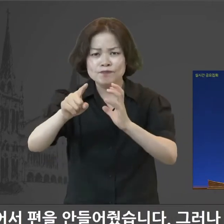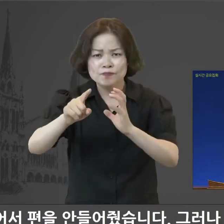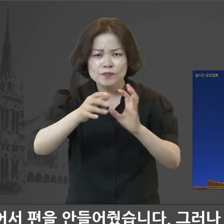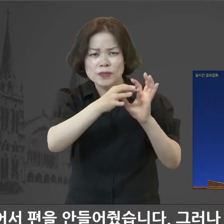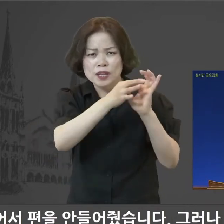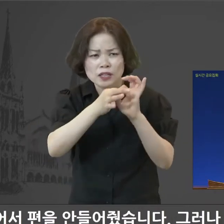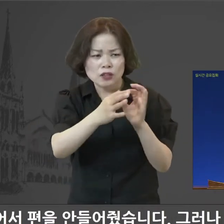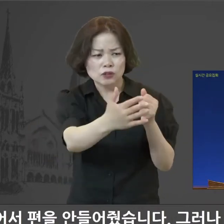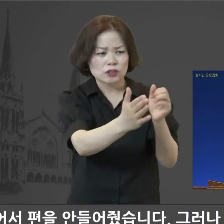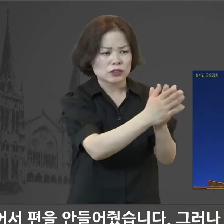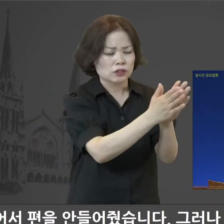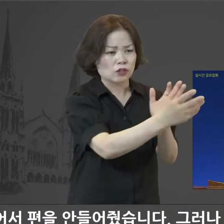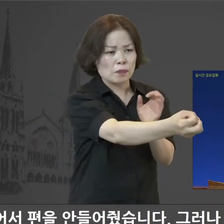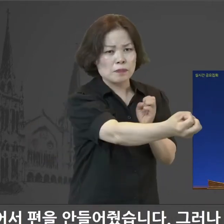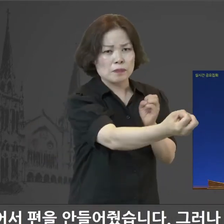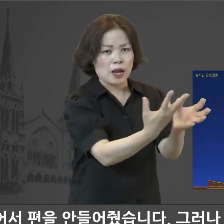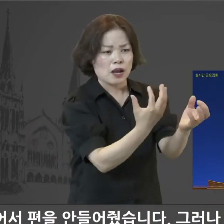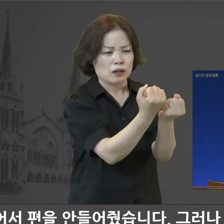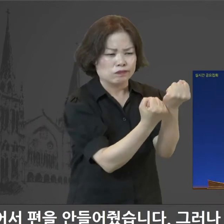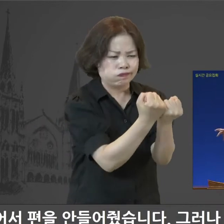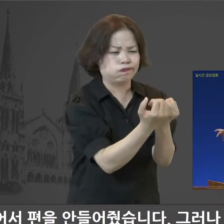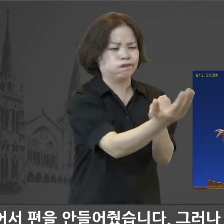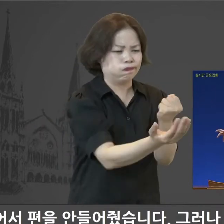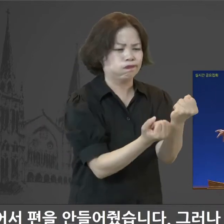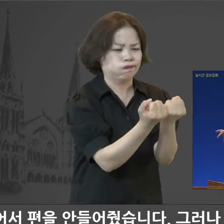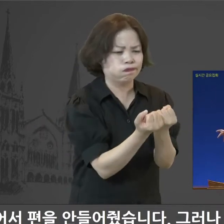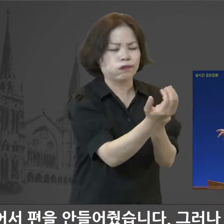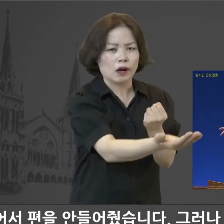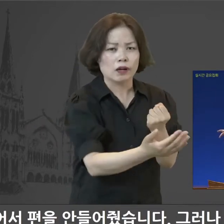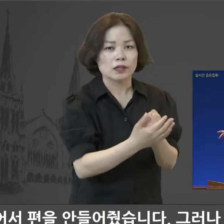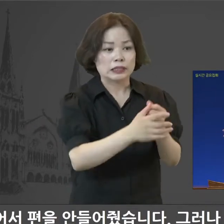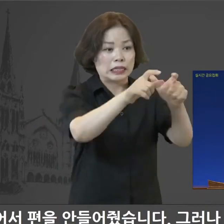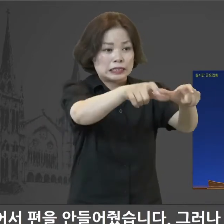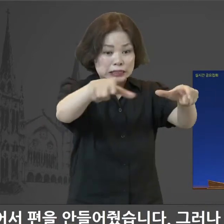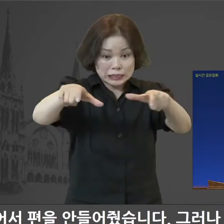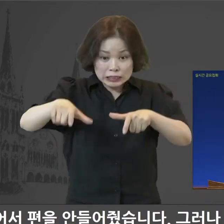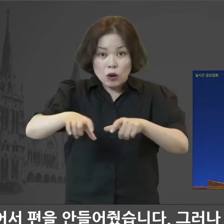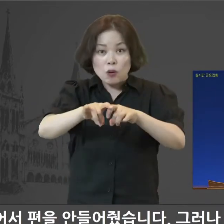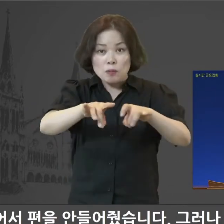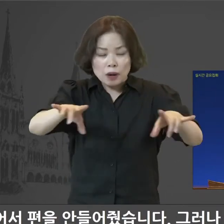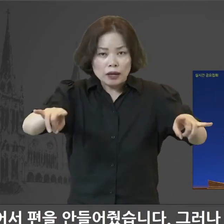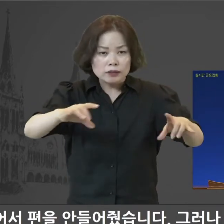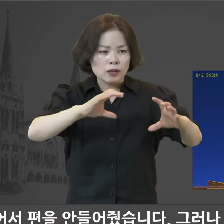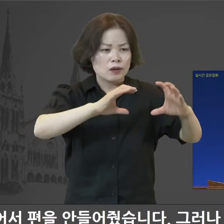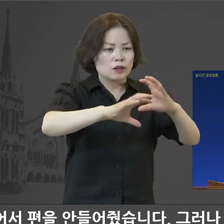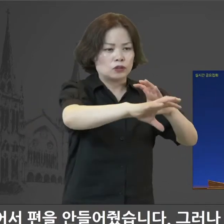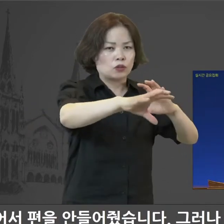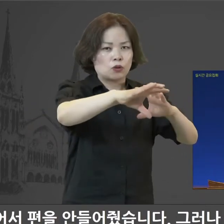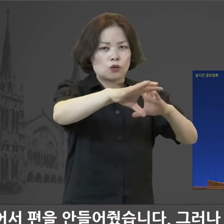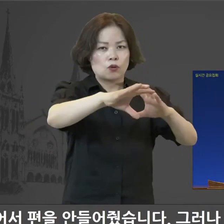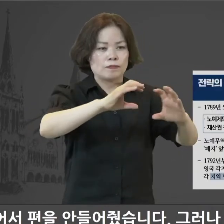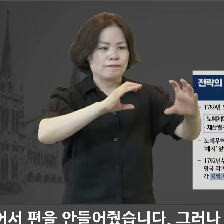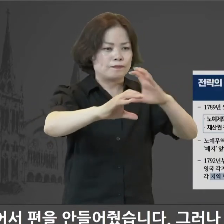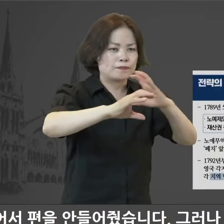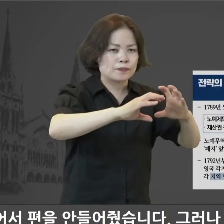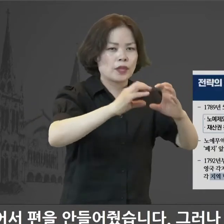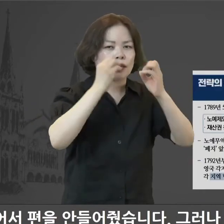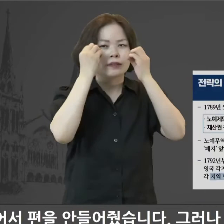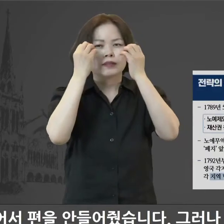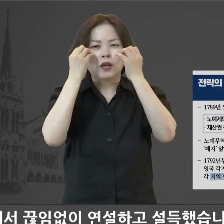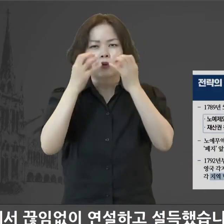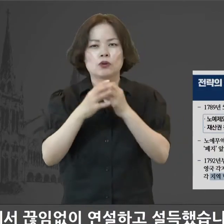의원들을 끊임없이 설득할 수 있죠. 그리고 그 동료 의원들의 지역구마다 네트워크를 만들어가지고